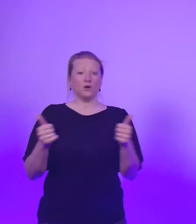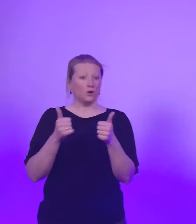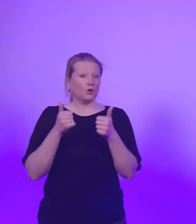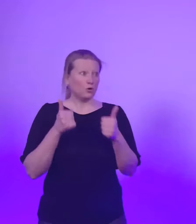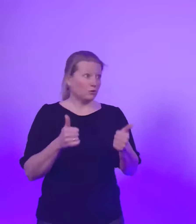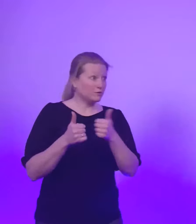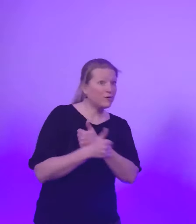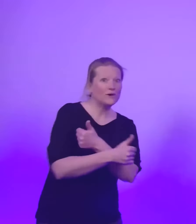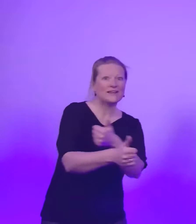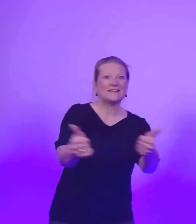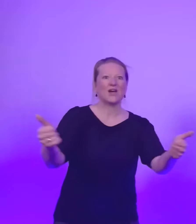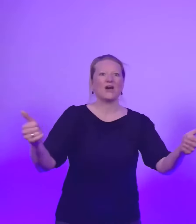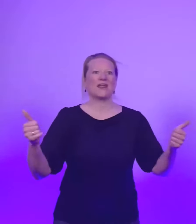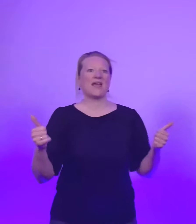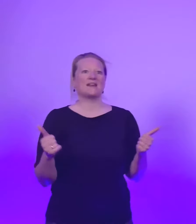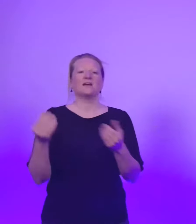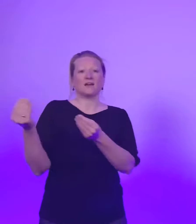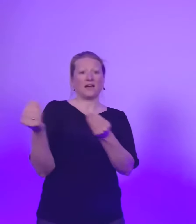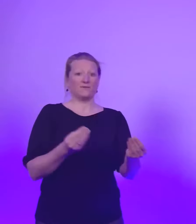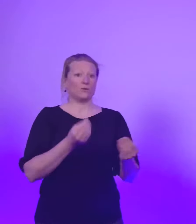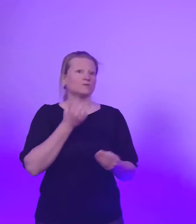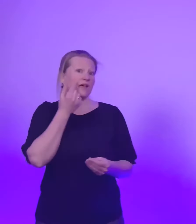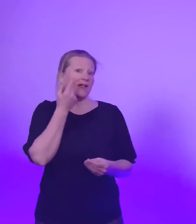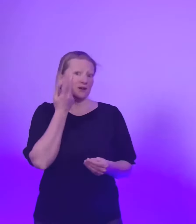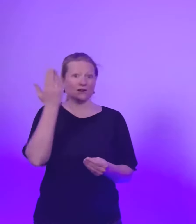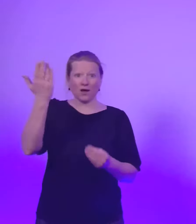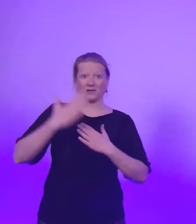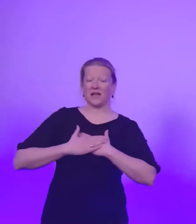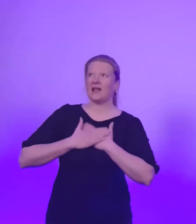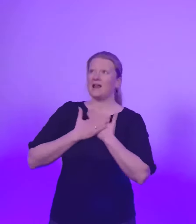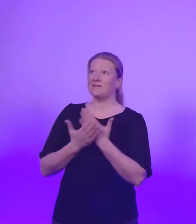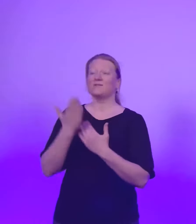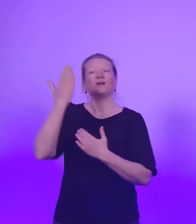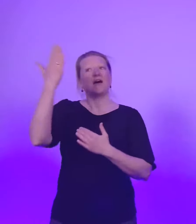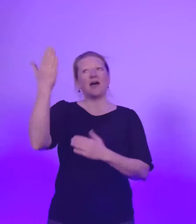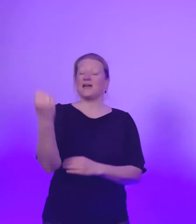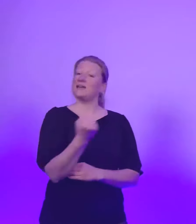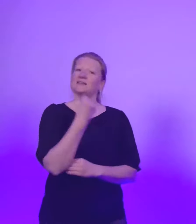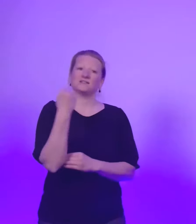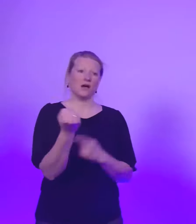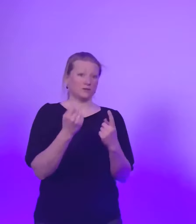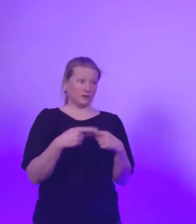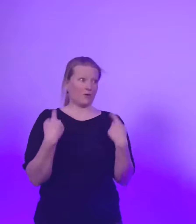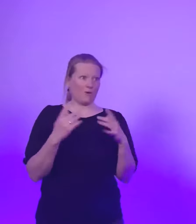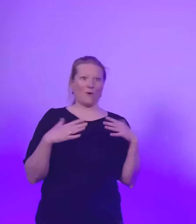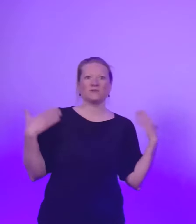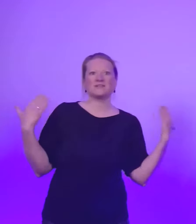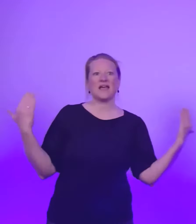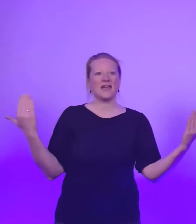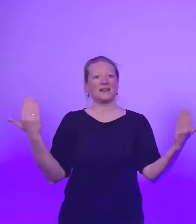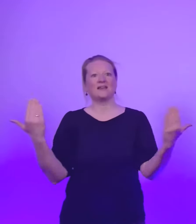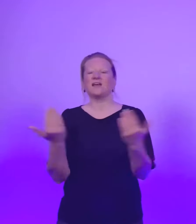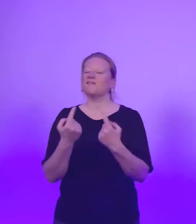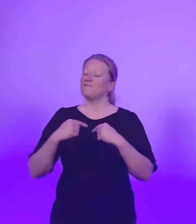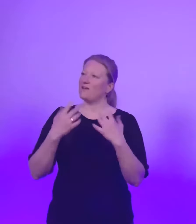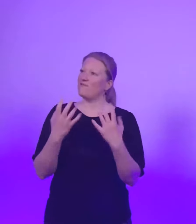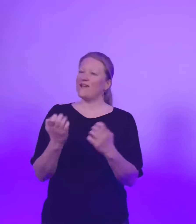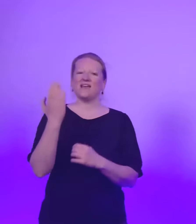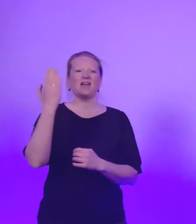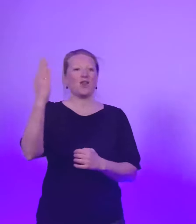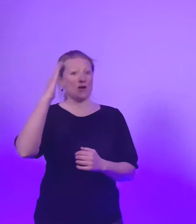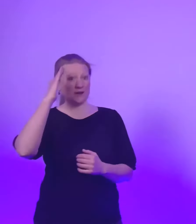geweldig, goed voor iedereen. Geeft ons elke dag zijn liefde, hij is altijd om ons heen. En